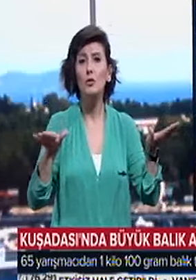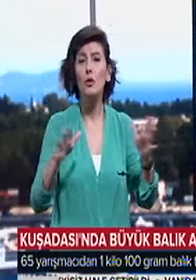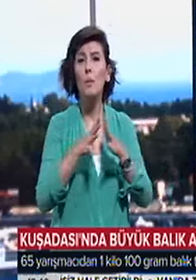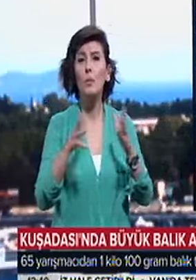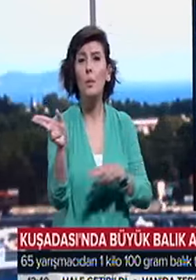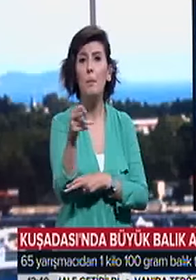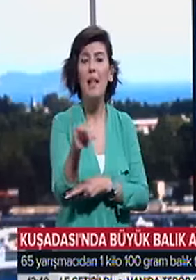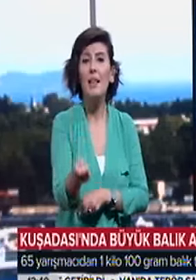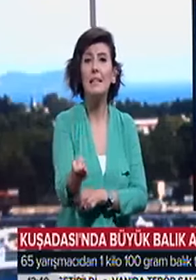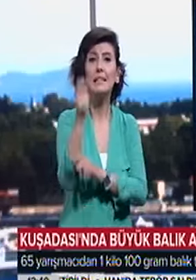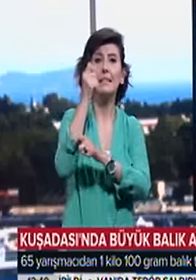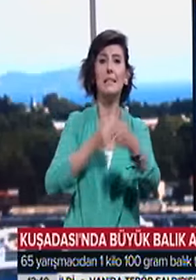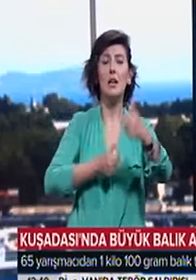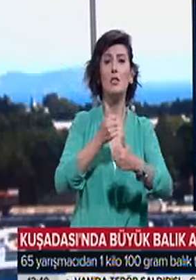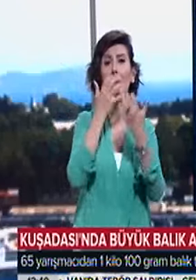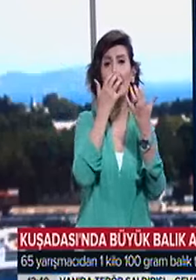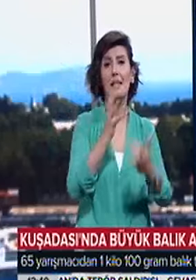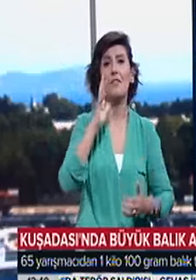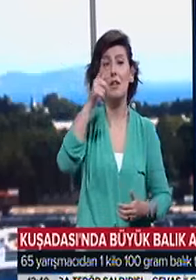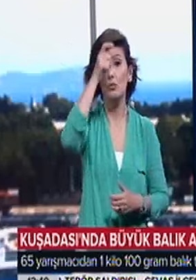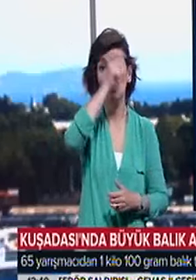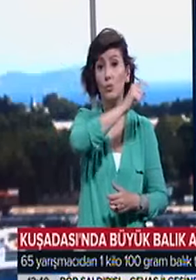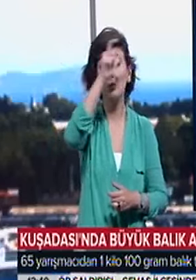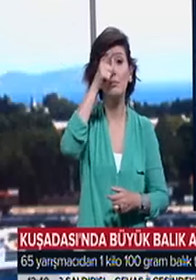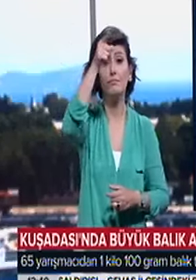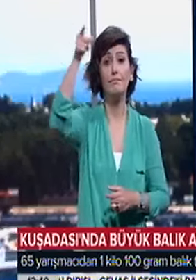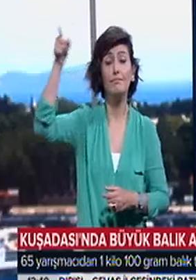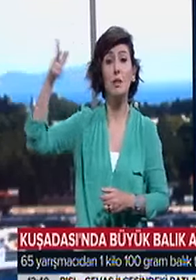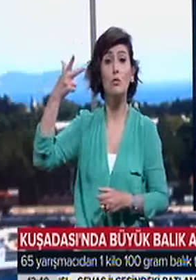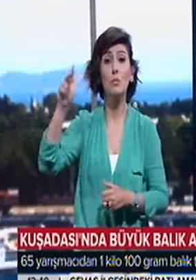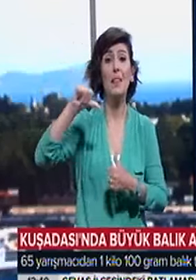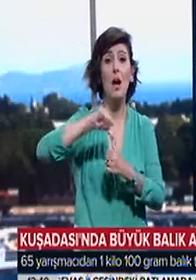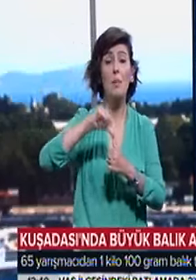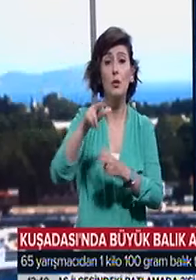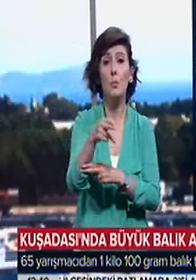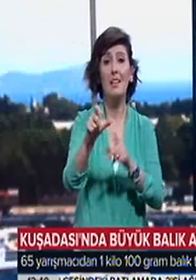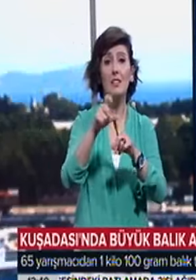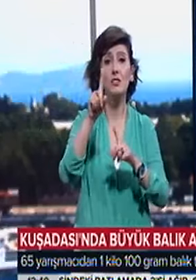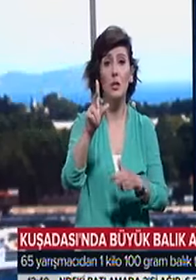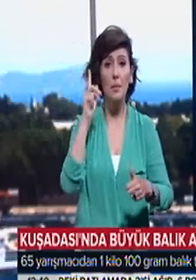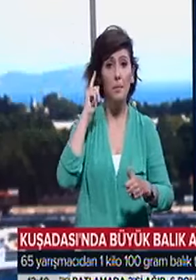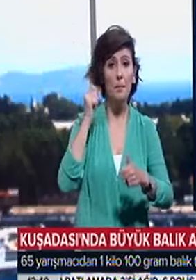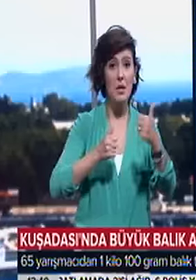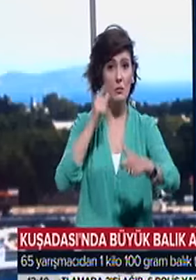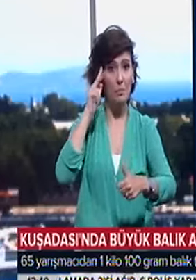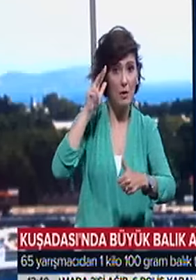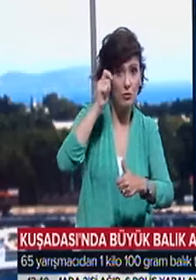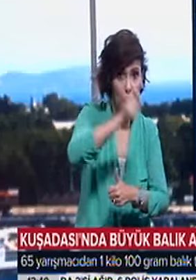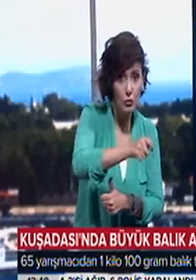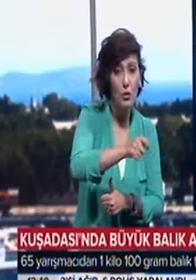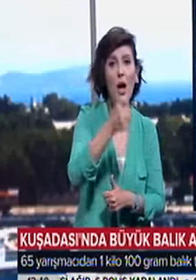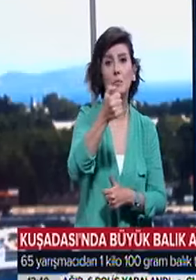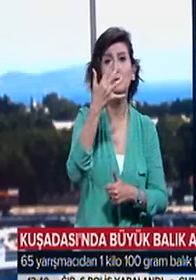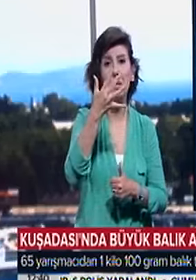Kuşadası'ndaki büyük balık avı yarışmasına ilgi büyüktü. Türkiye'nin dört bir yanından 3000 amatör balıkçı başvurdu, 65'i yarışmaya kabul